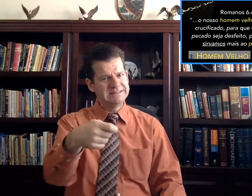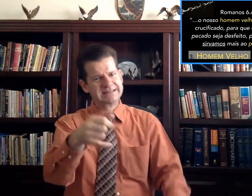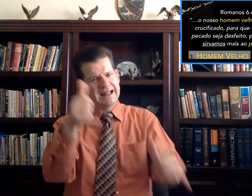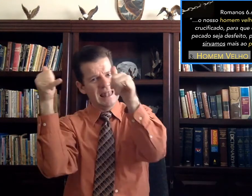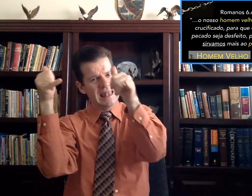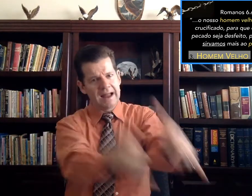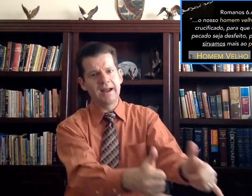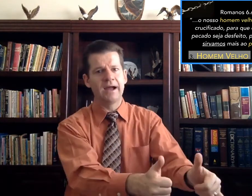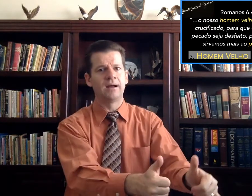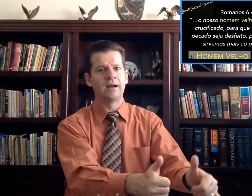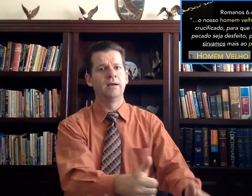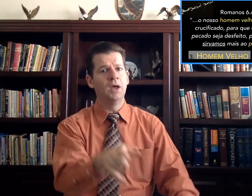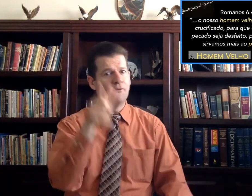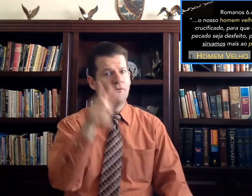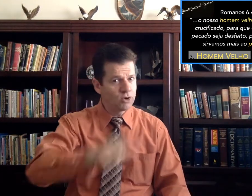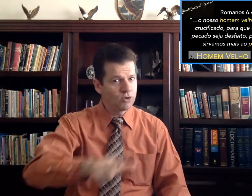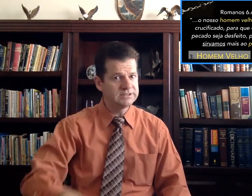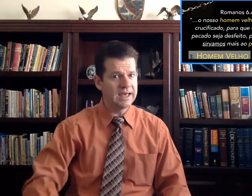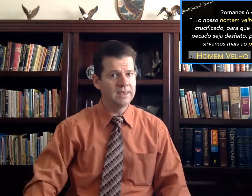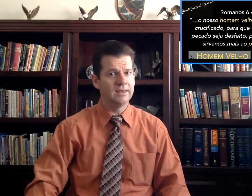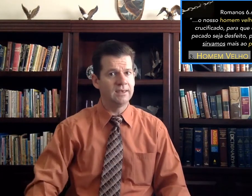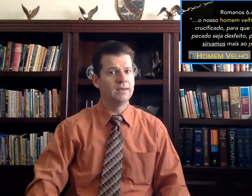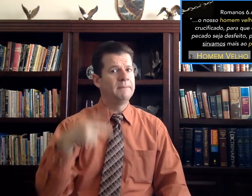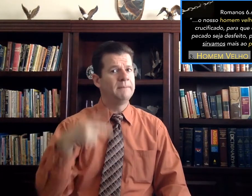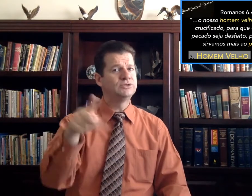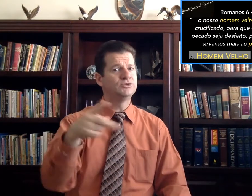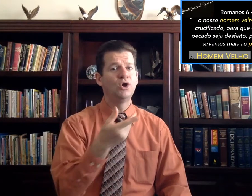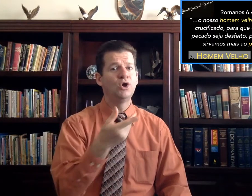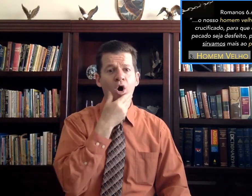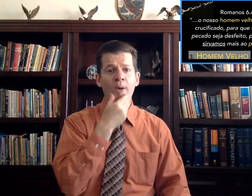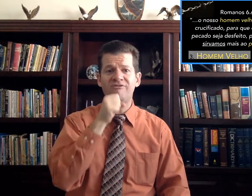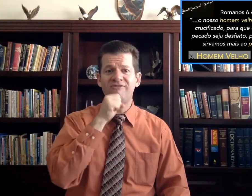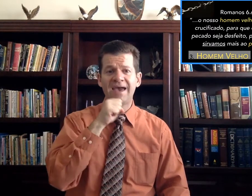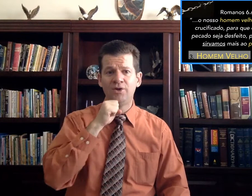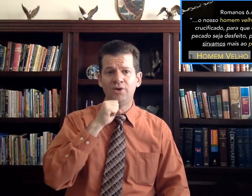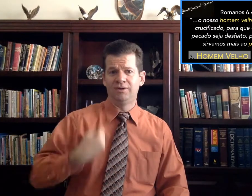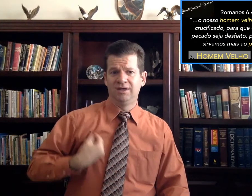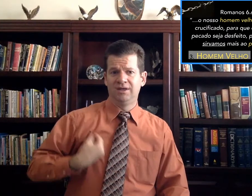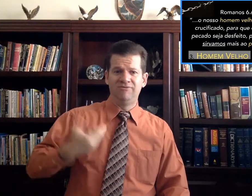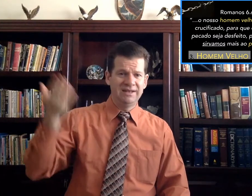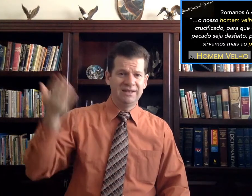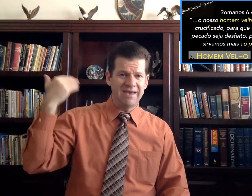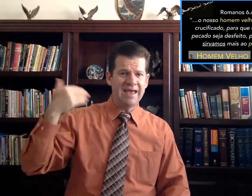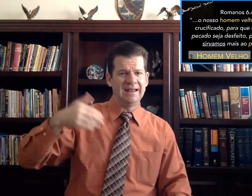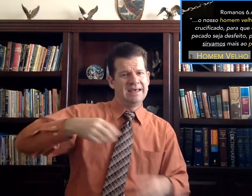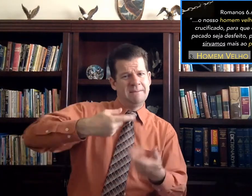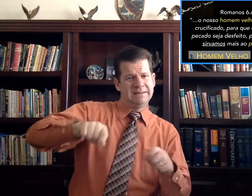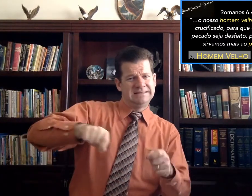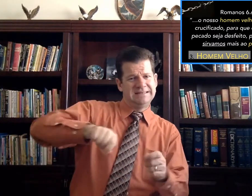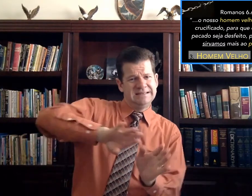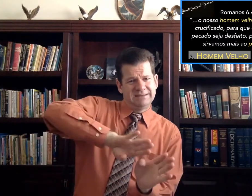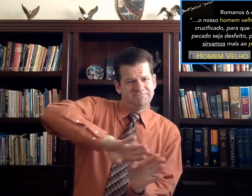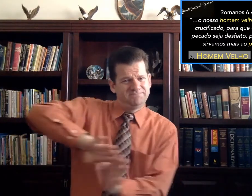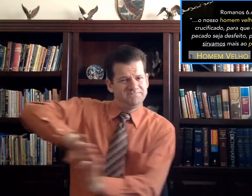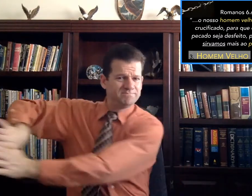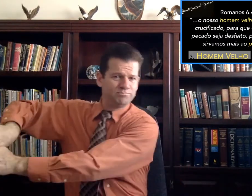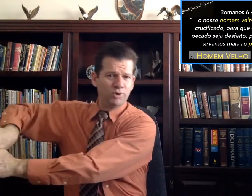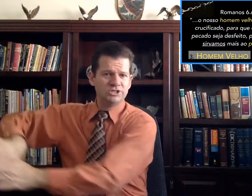precisa largar. Você consegue, mas o seu homem velho, vida velha, precisa pôr de